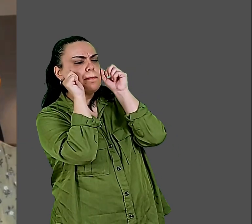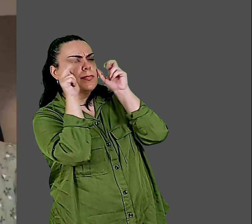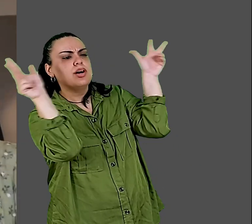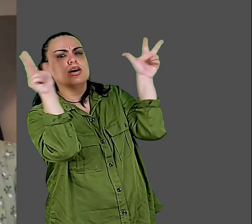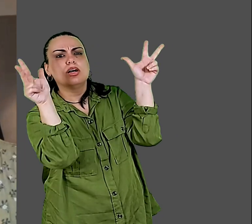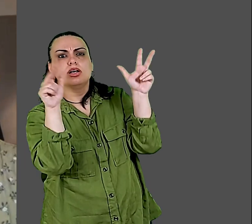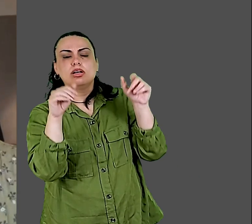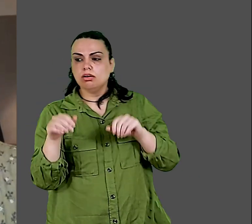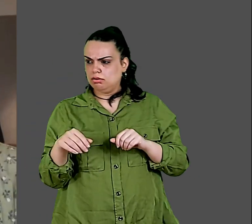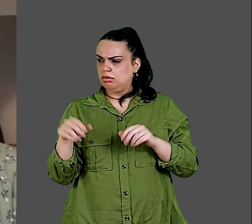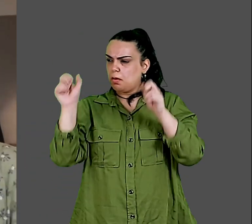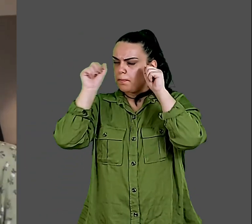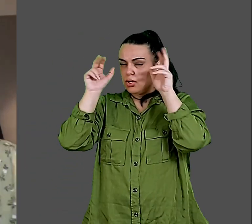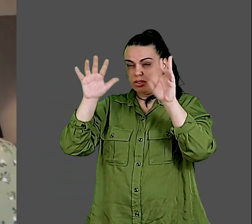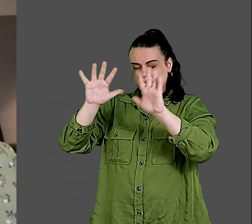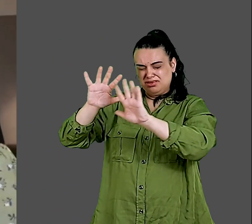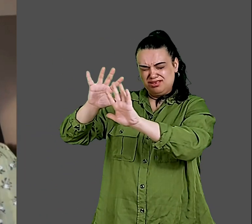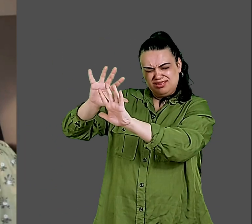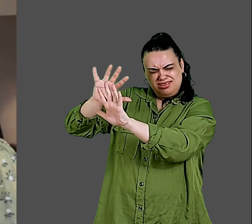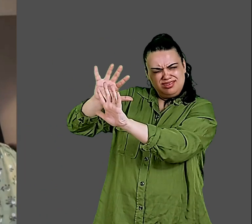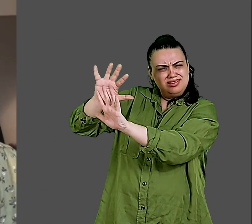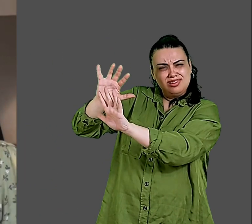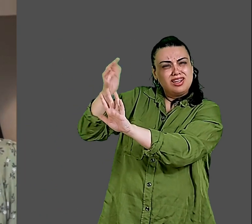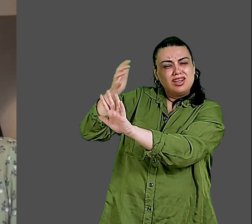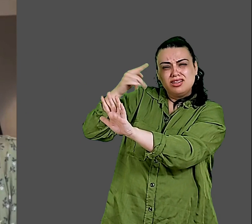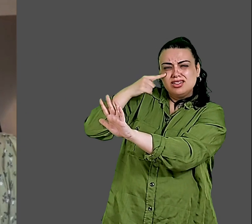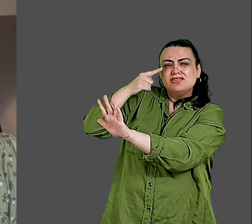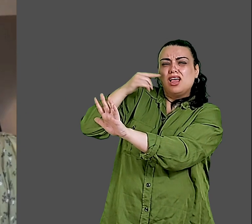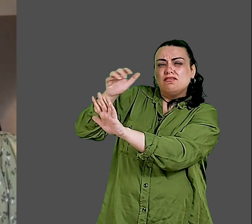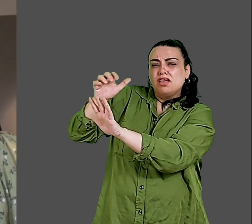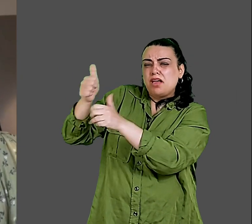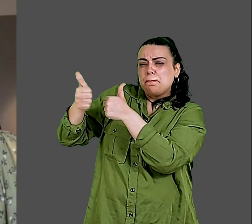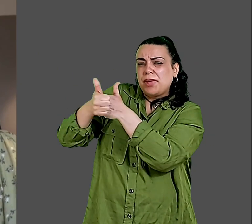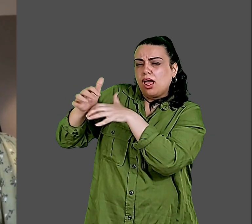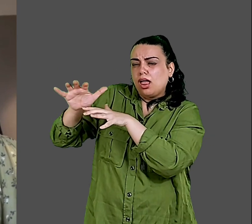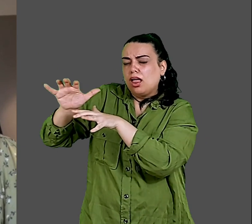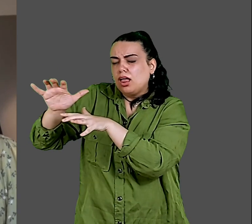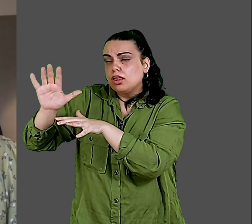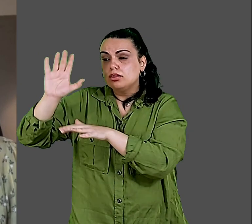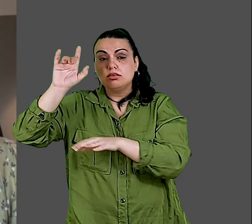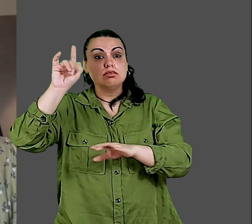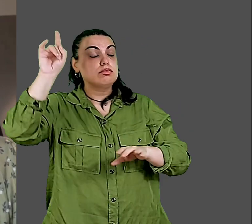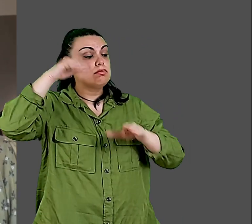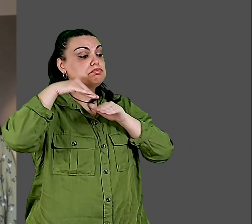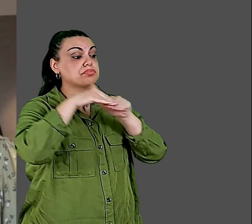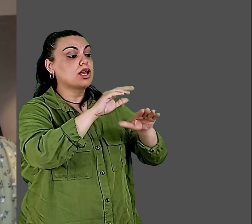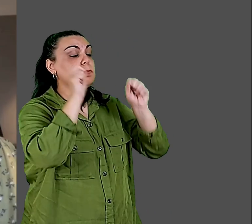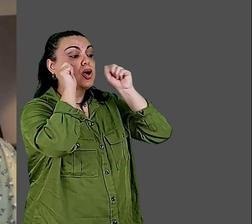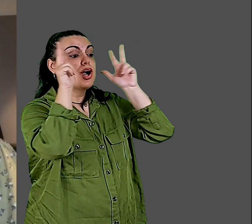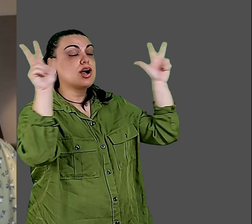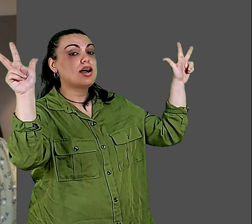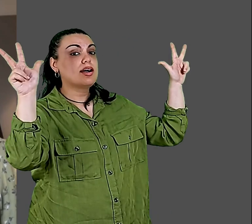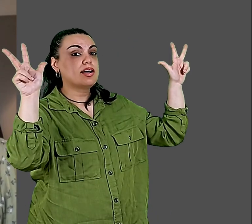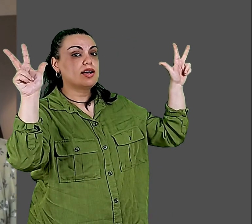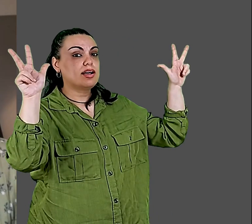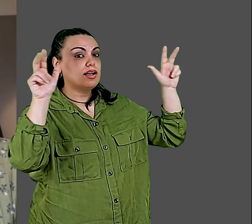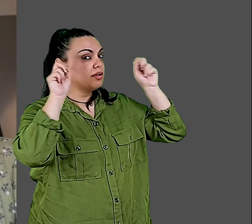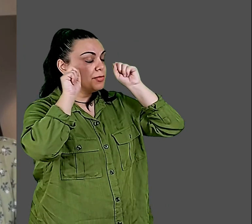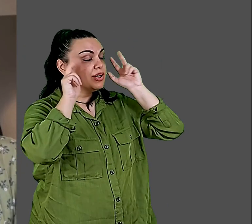ele, inquietado pela visão, pensa em se aproximar demais, o Senhor diz: Moisés,